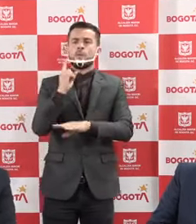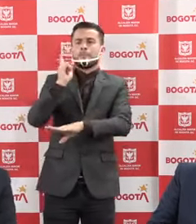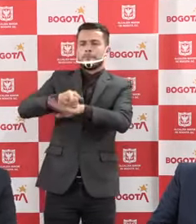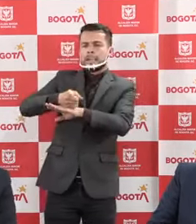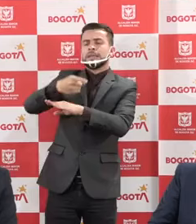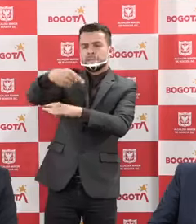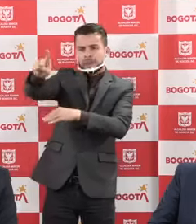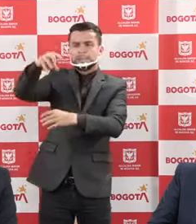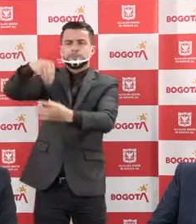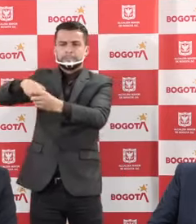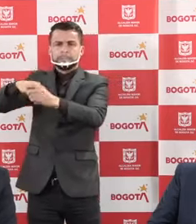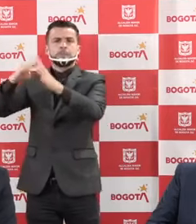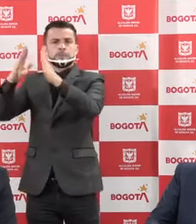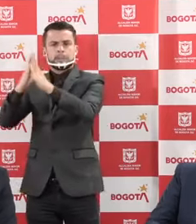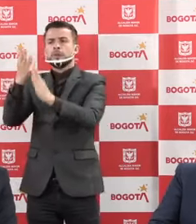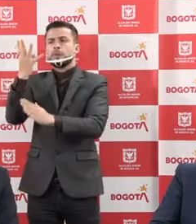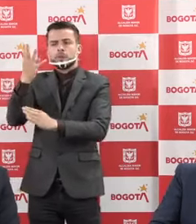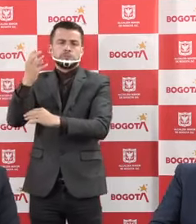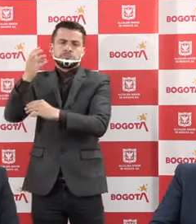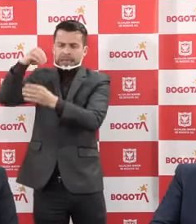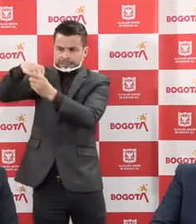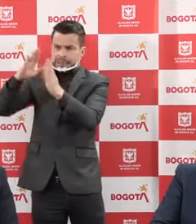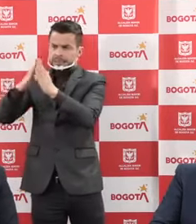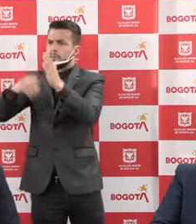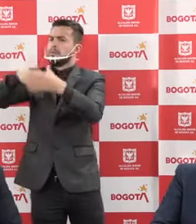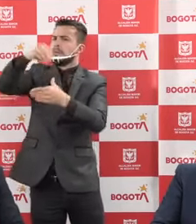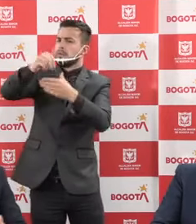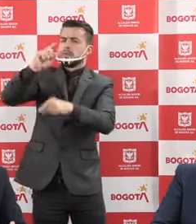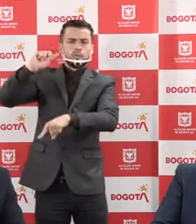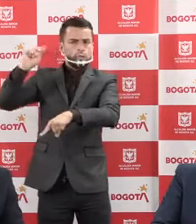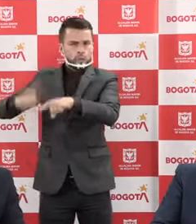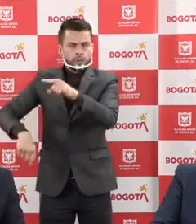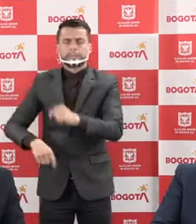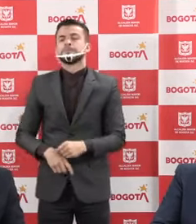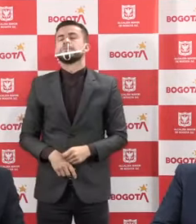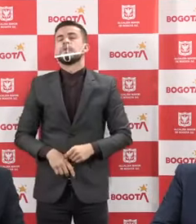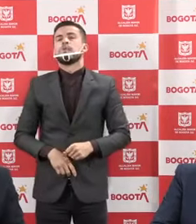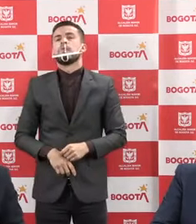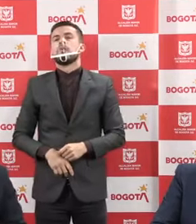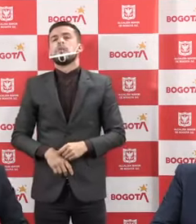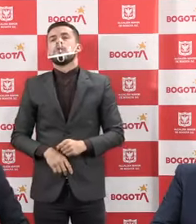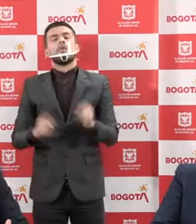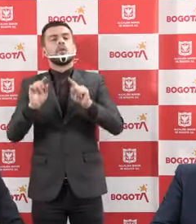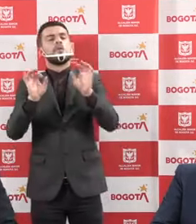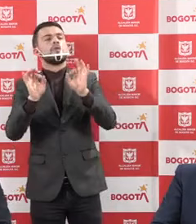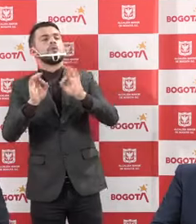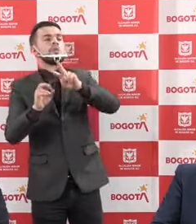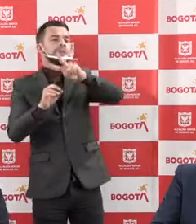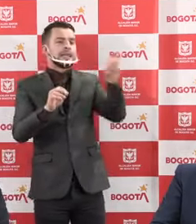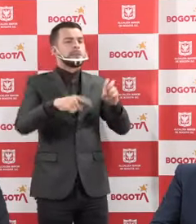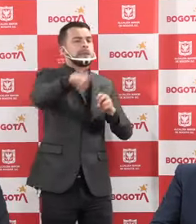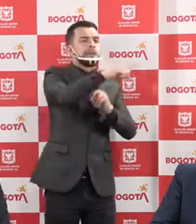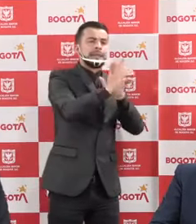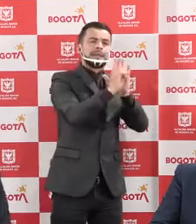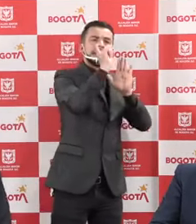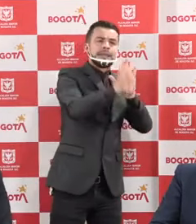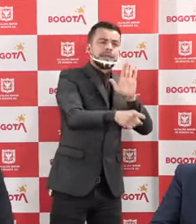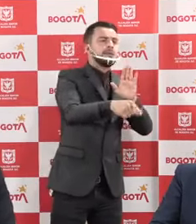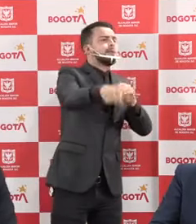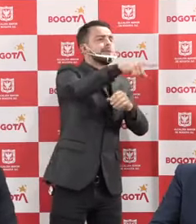se ha tomado con fundamento a la presión de una protesta social o de un grupo económico